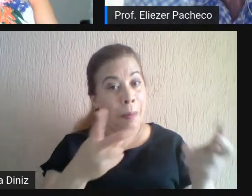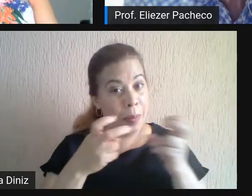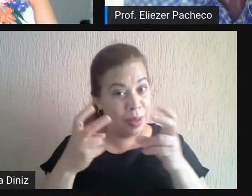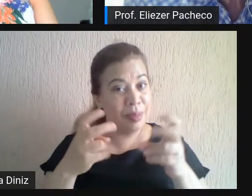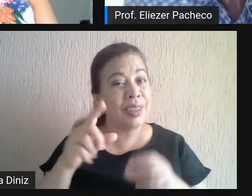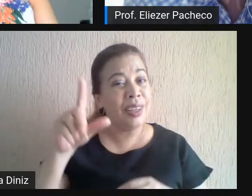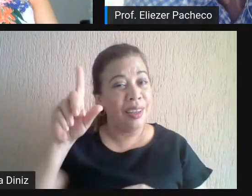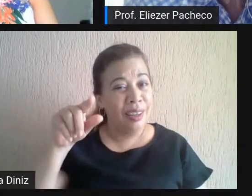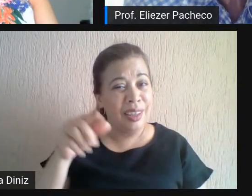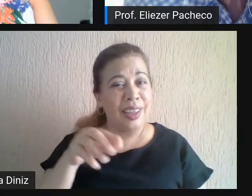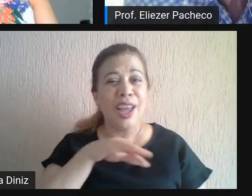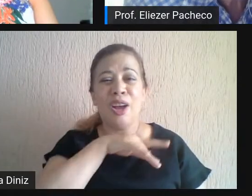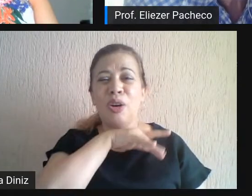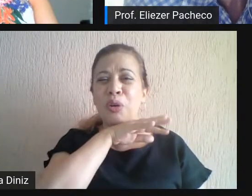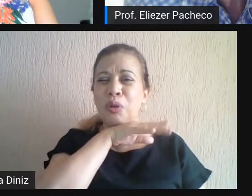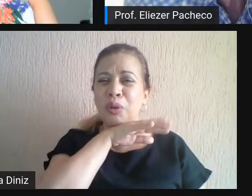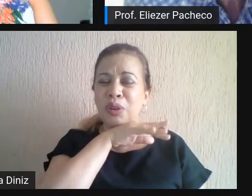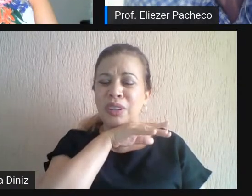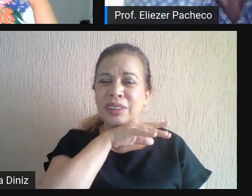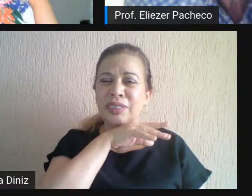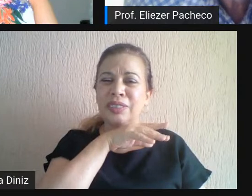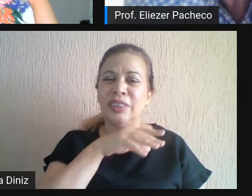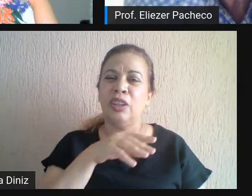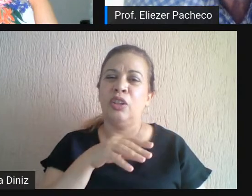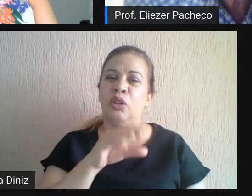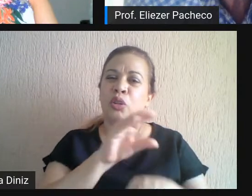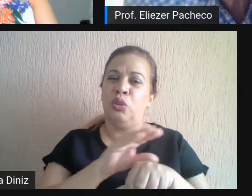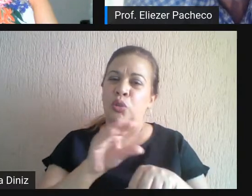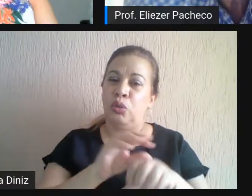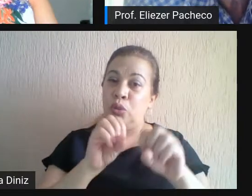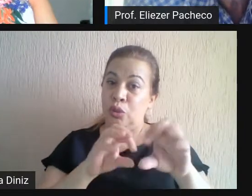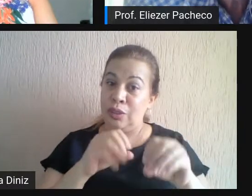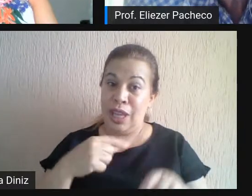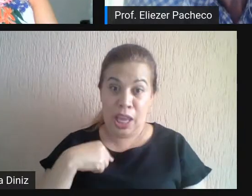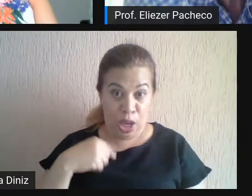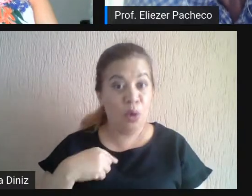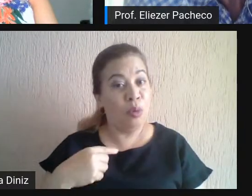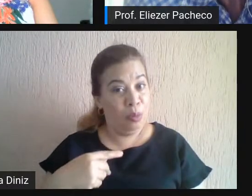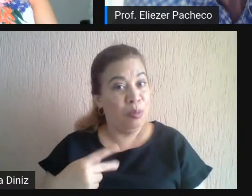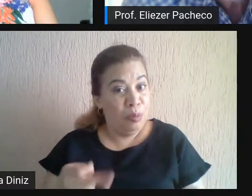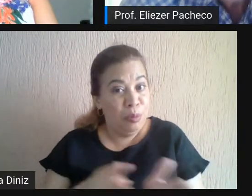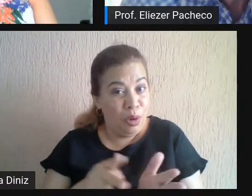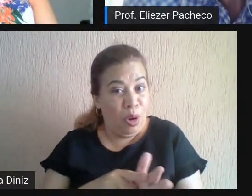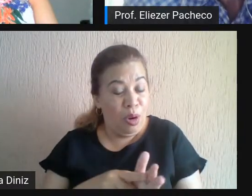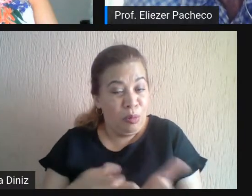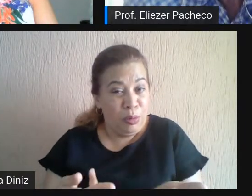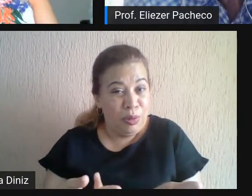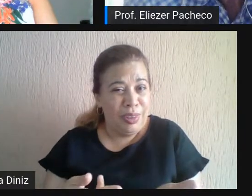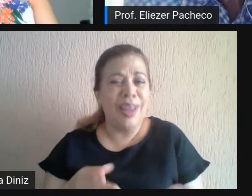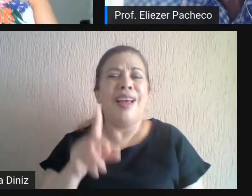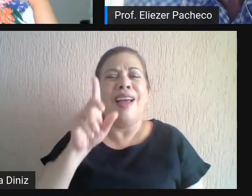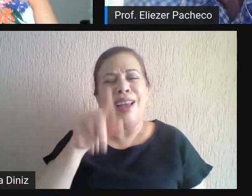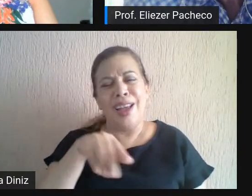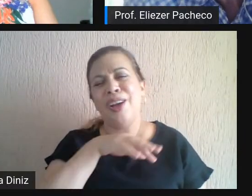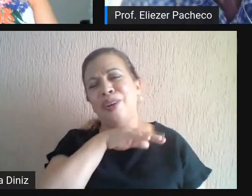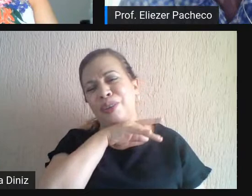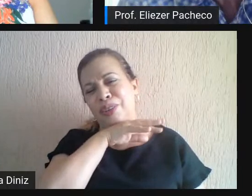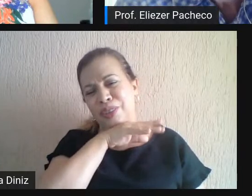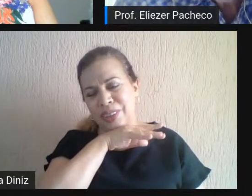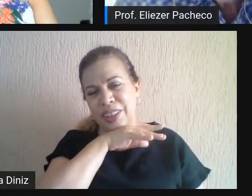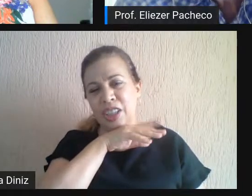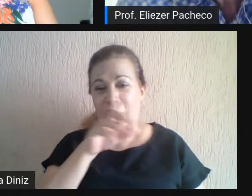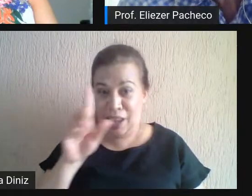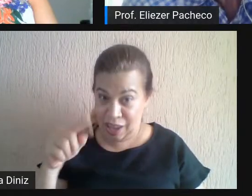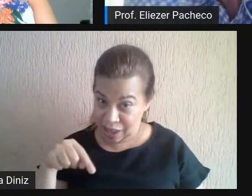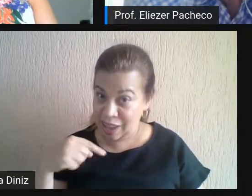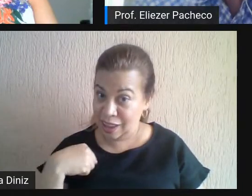As licenciaturas, vou repetir, eu sou licenciado, eu posso falar isso, são muito ruins. Como é que a